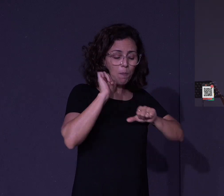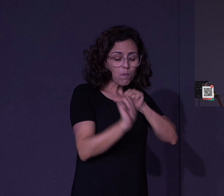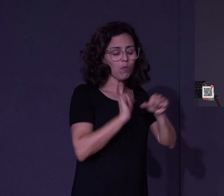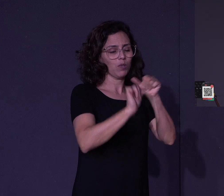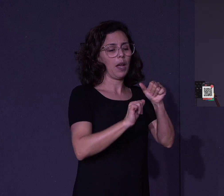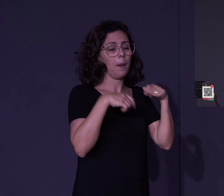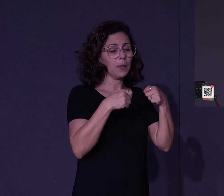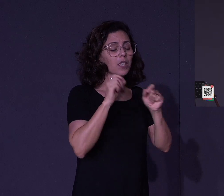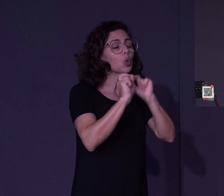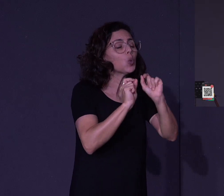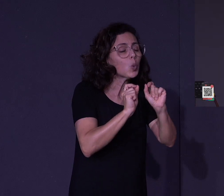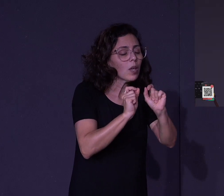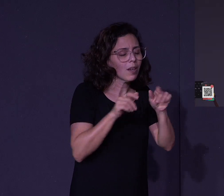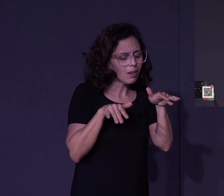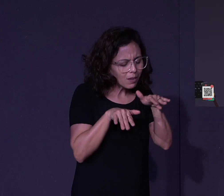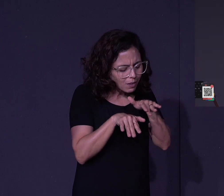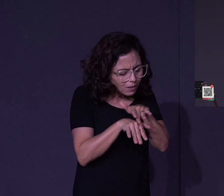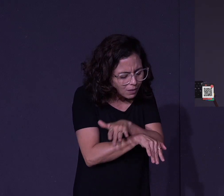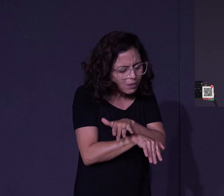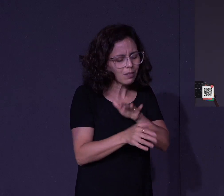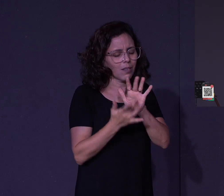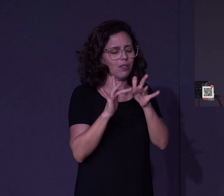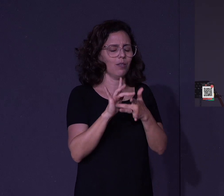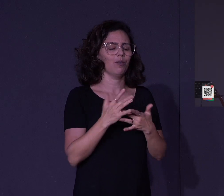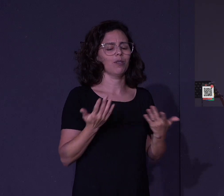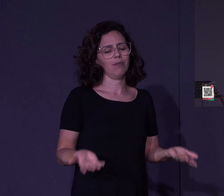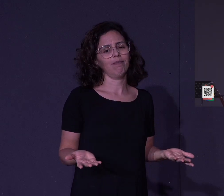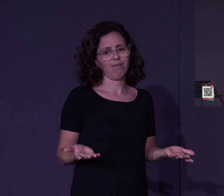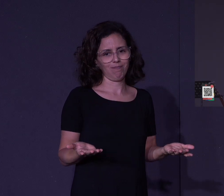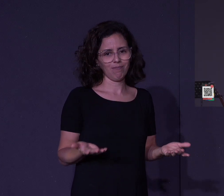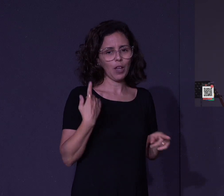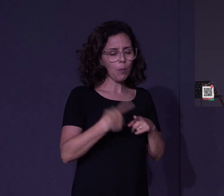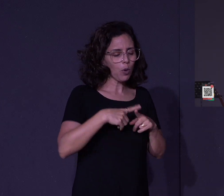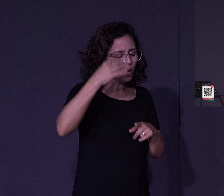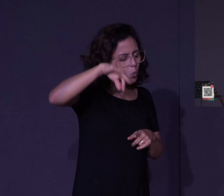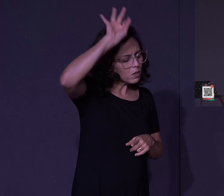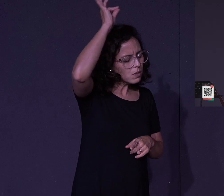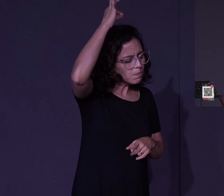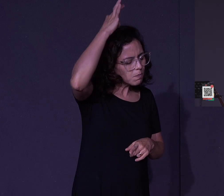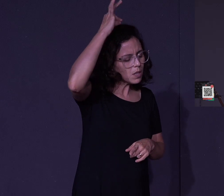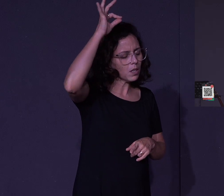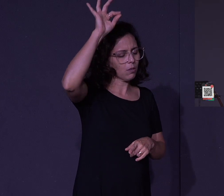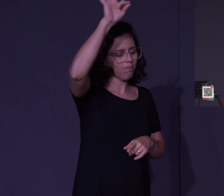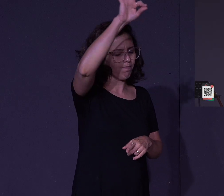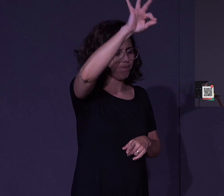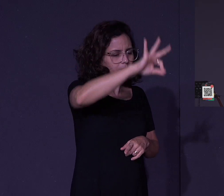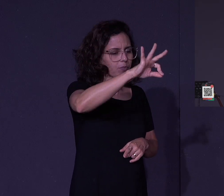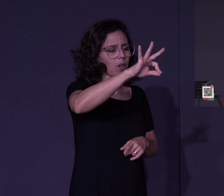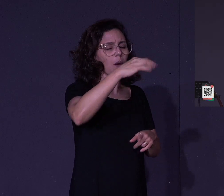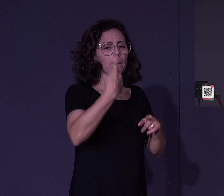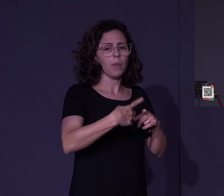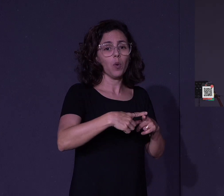é a profecia sobre Cristo? Isaías 61, o Espírito do Soberano, o Senhor está sobre mim, porque o Senhor